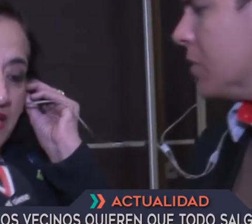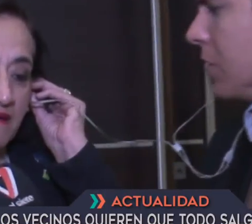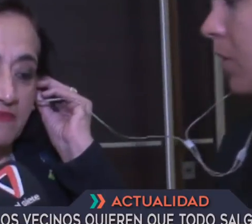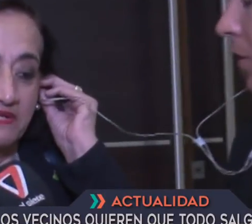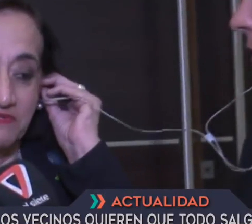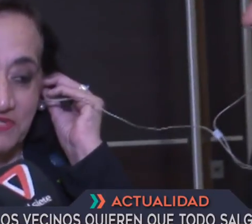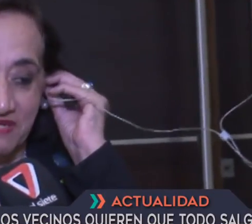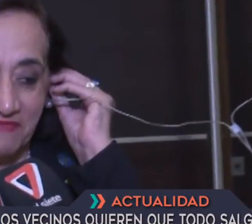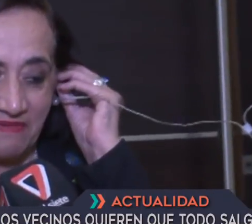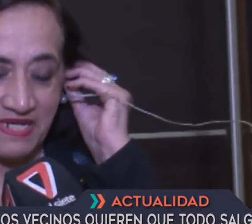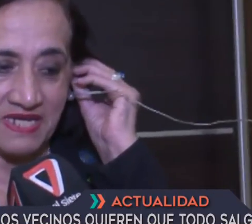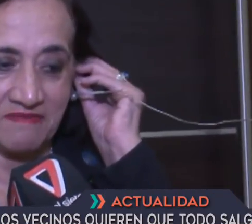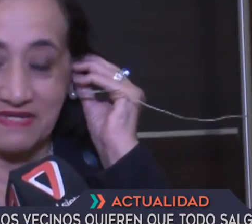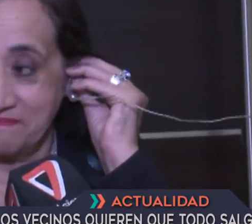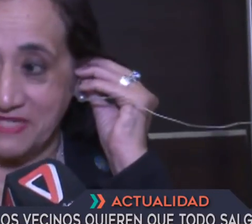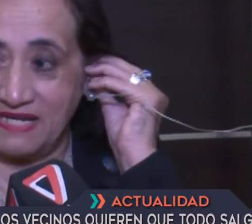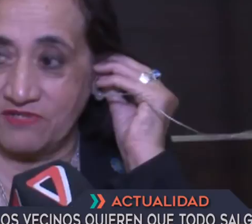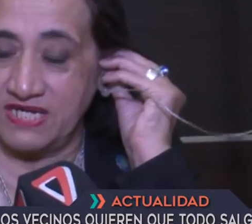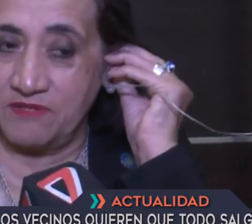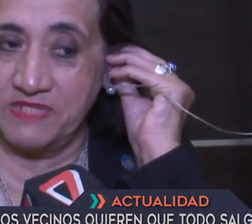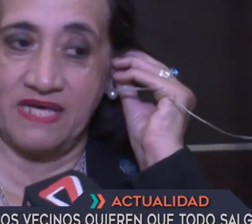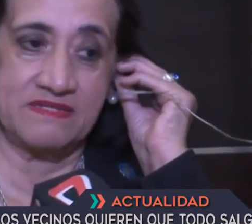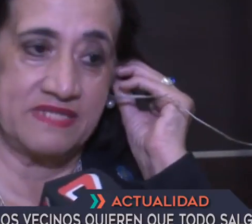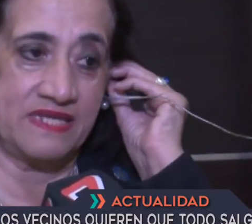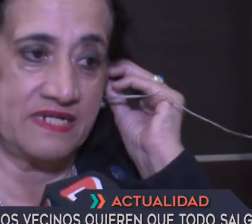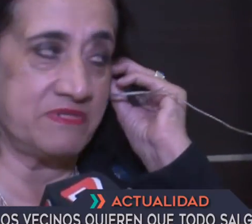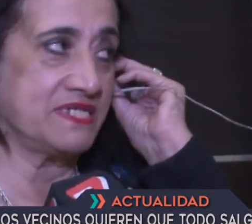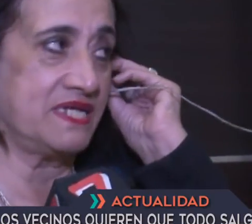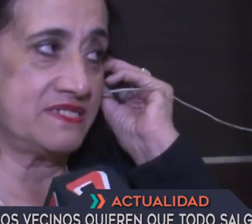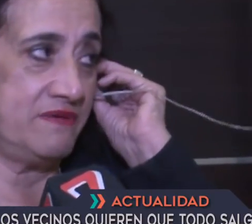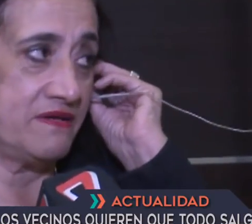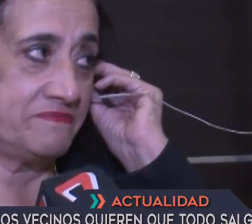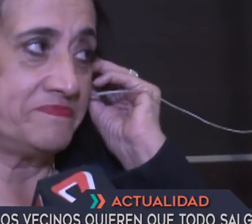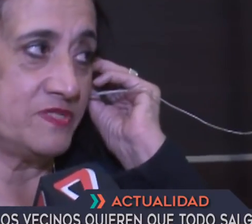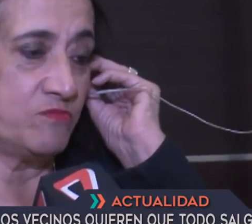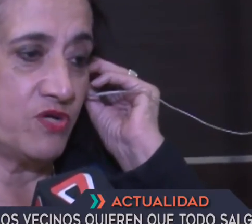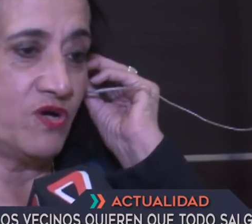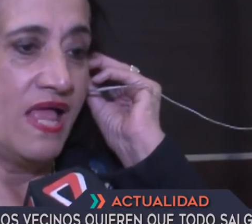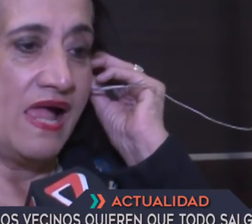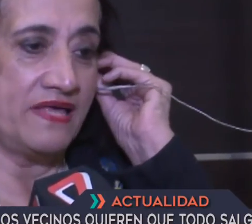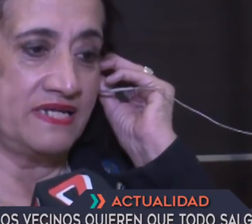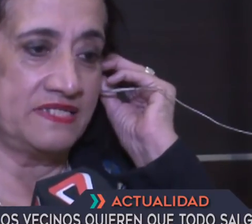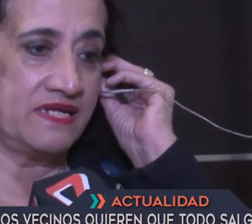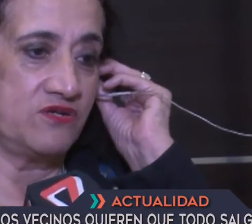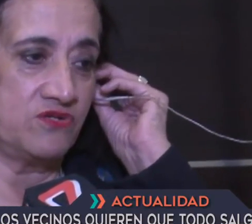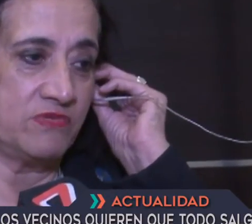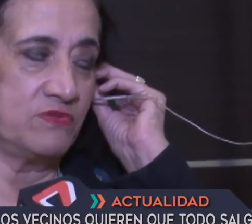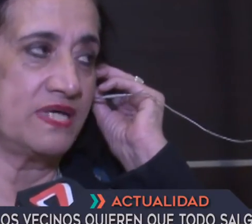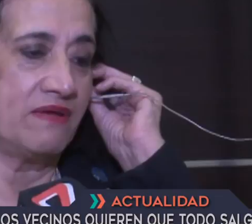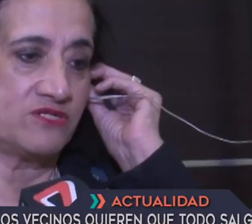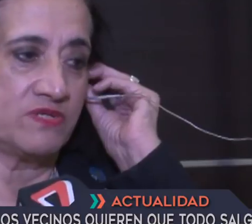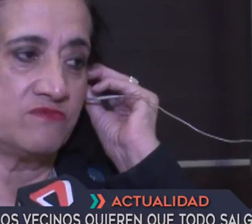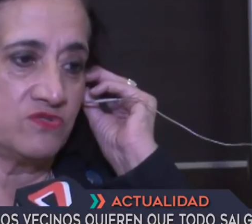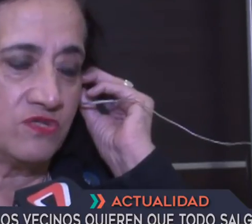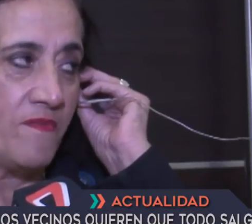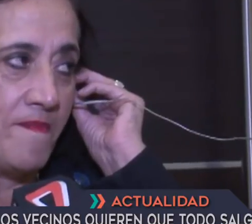digamos? Bueno, no sé, habría que ver qué es lo que opina, tendría que presentarse y ver. No puedo adelantar y no me gusta